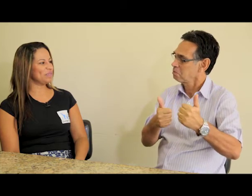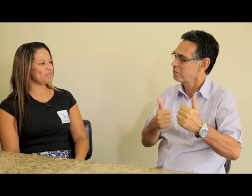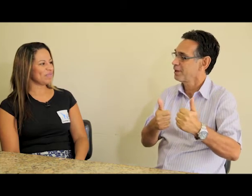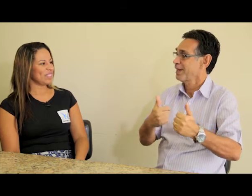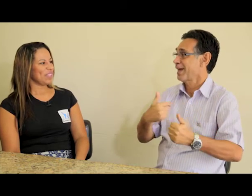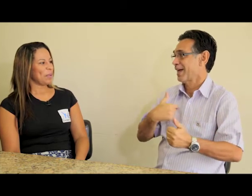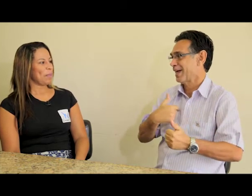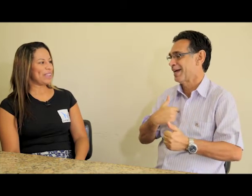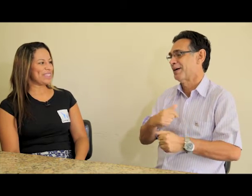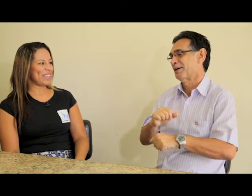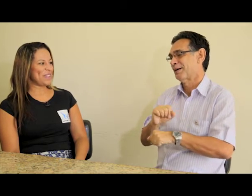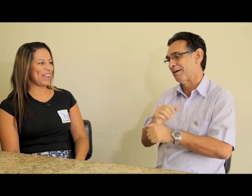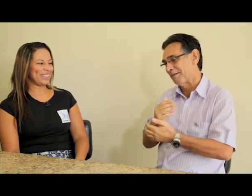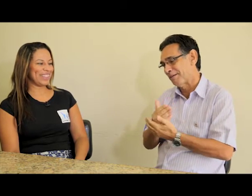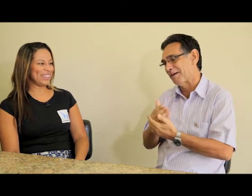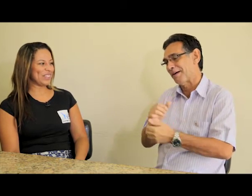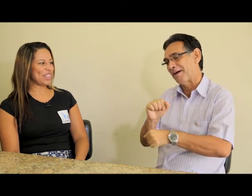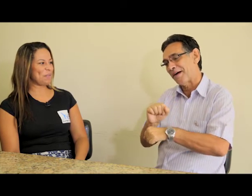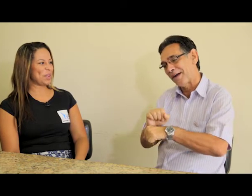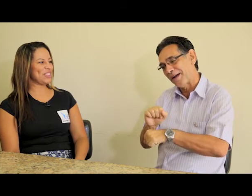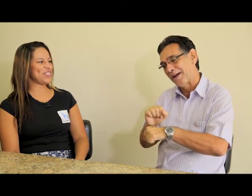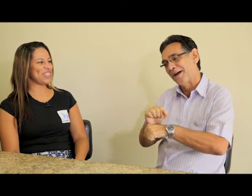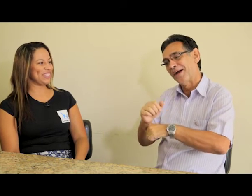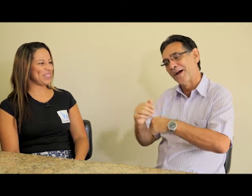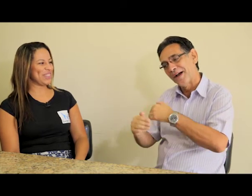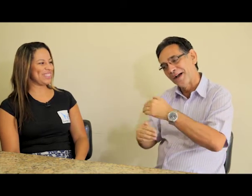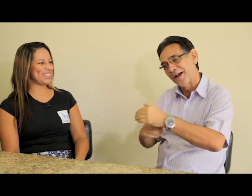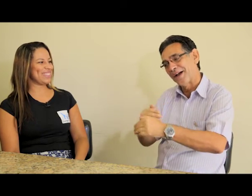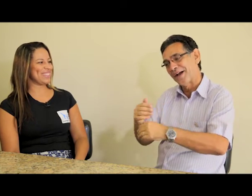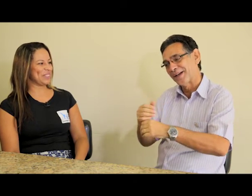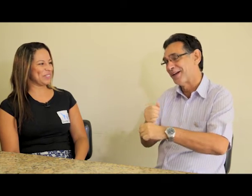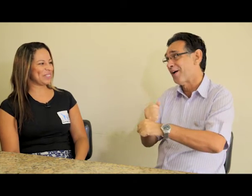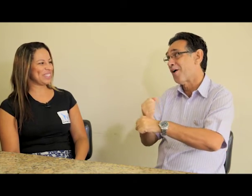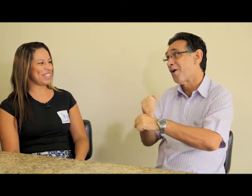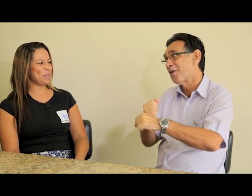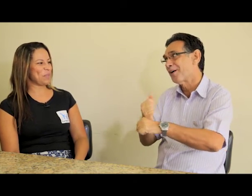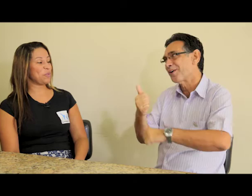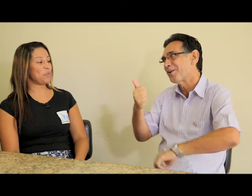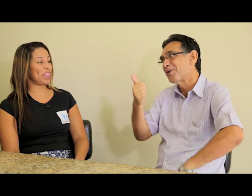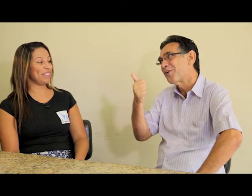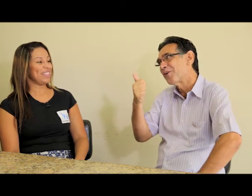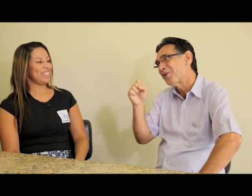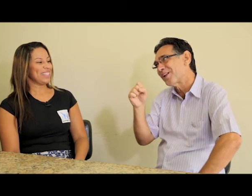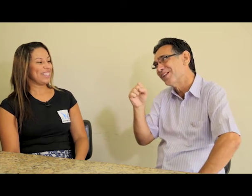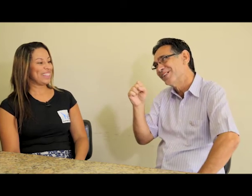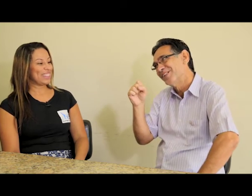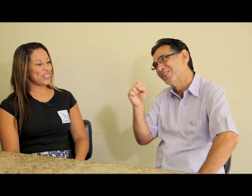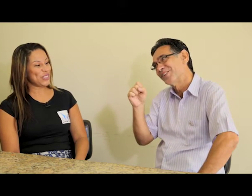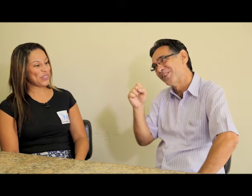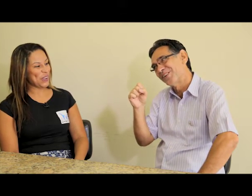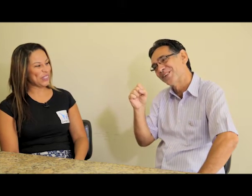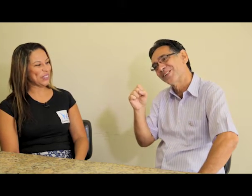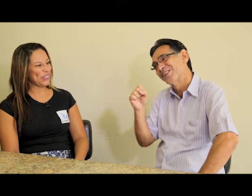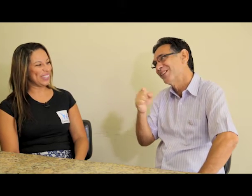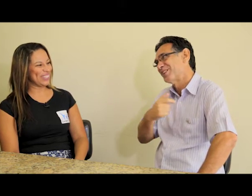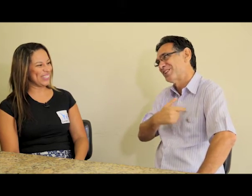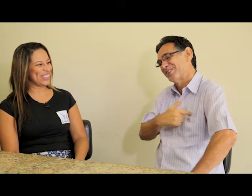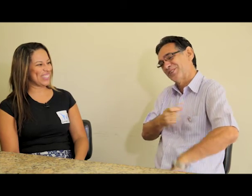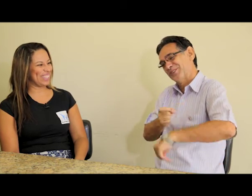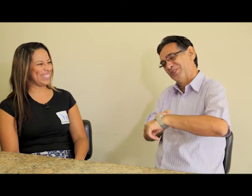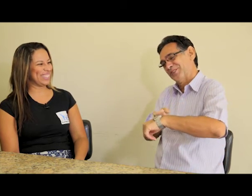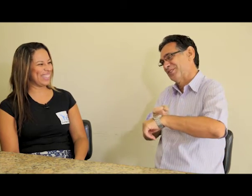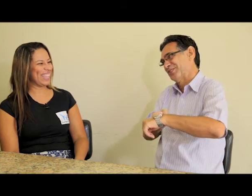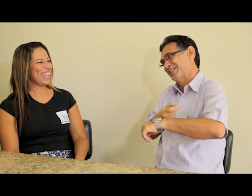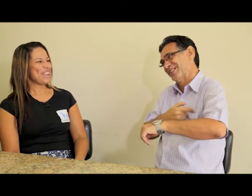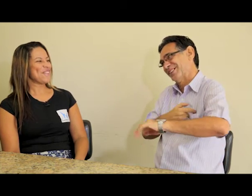batizado, mas eu ainda não, sempre adiando a minha decisão. Sempre, fiquei 18